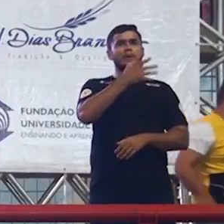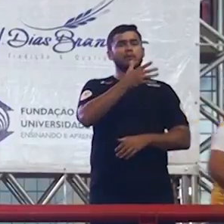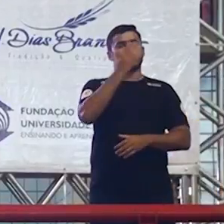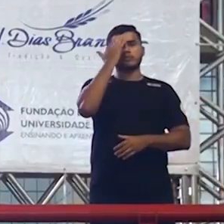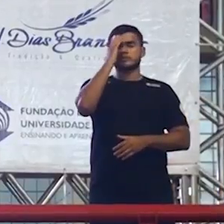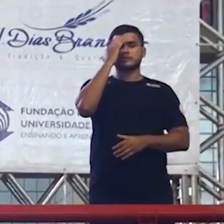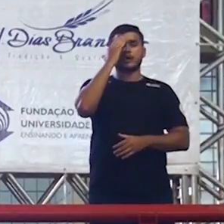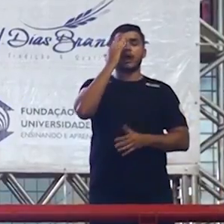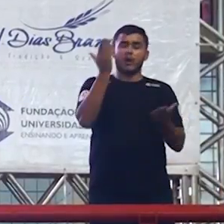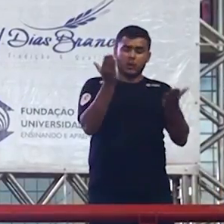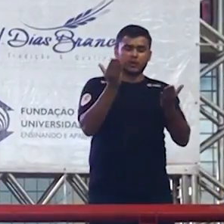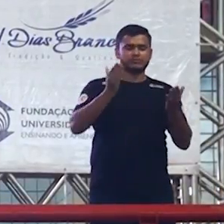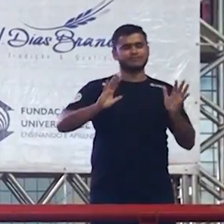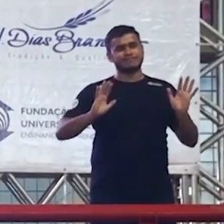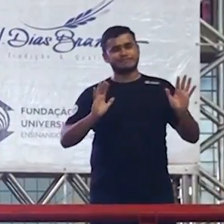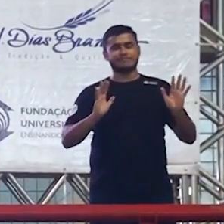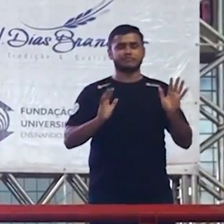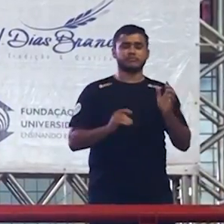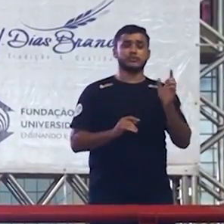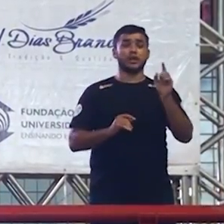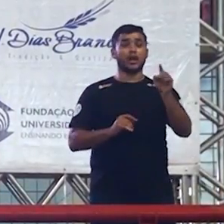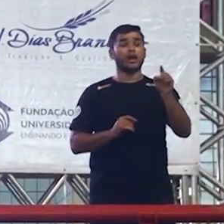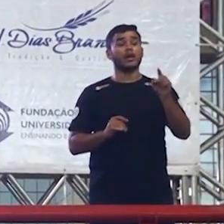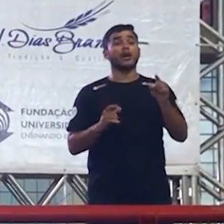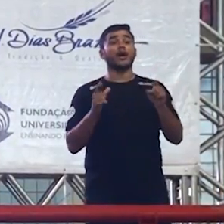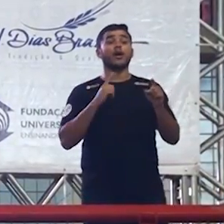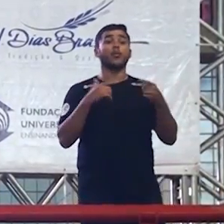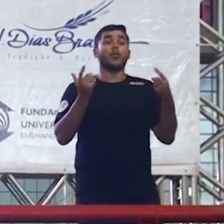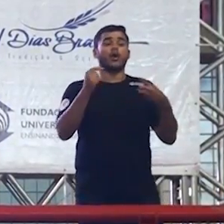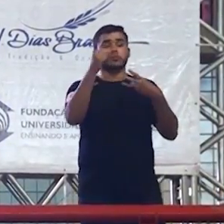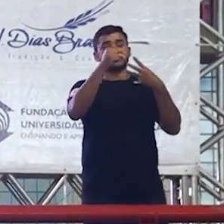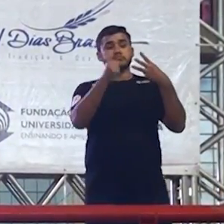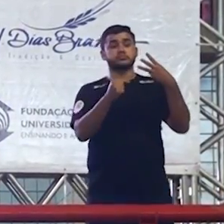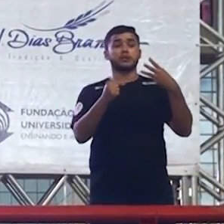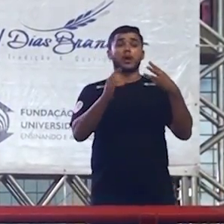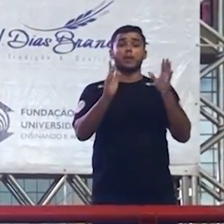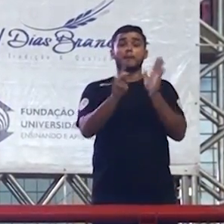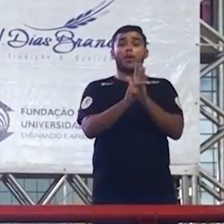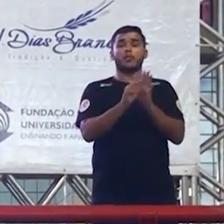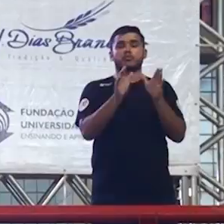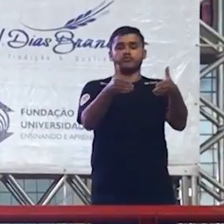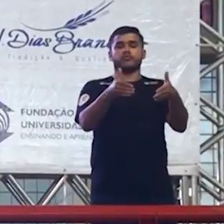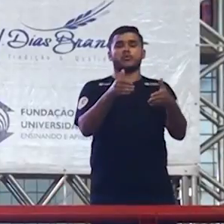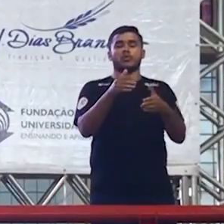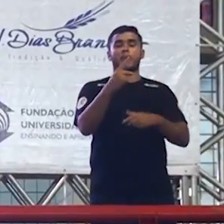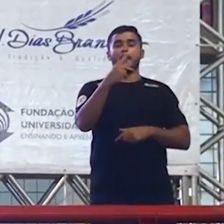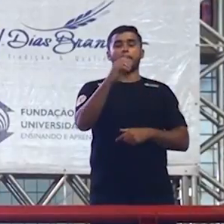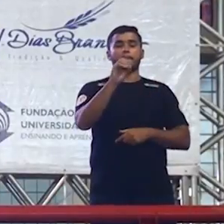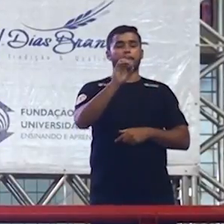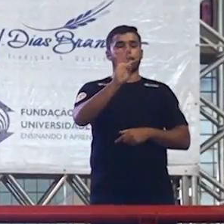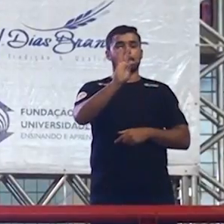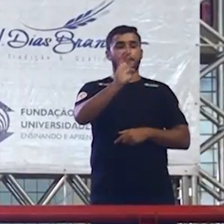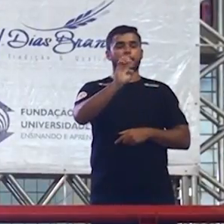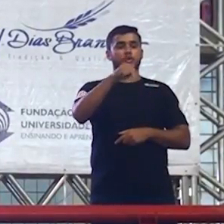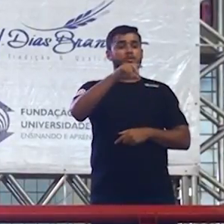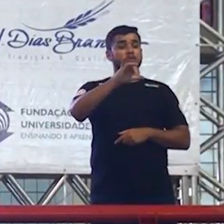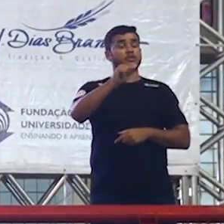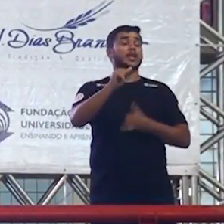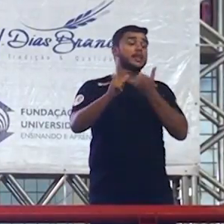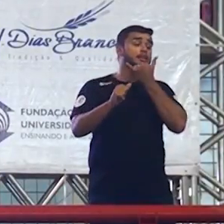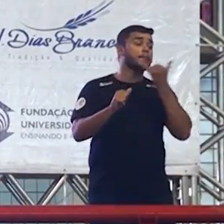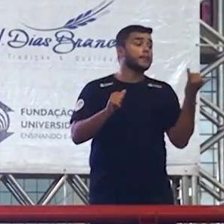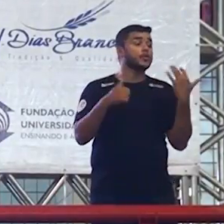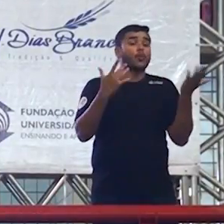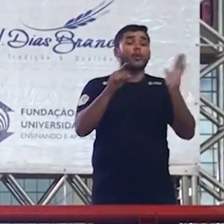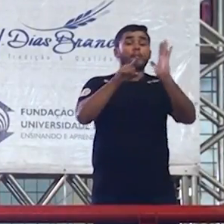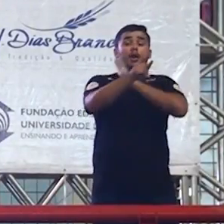dessas 3 fórmulas eu uso para a potência? Aí eu volto para vocês. Depende da questão.